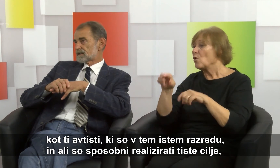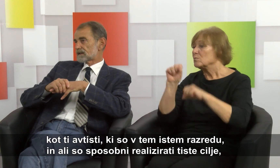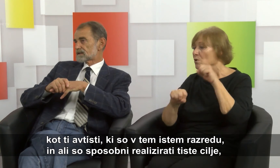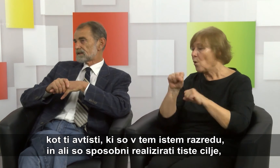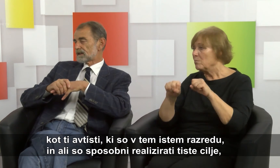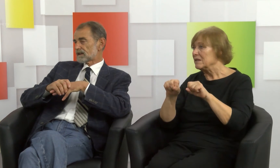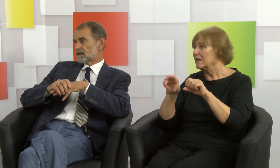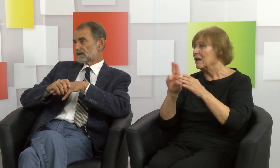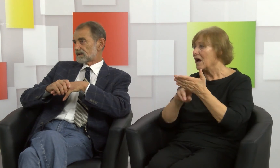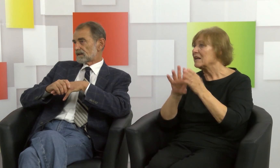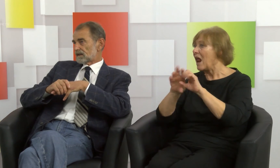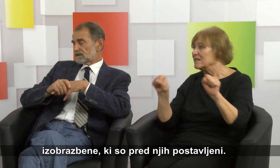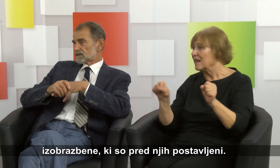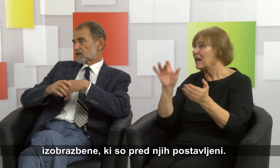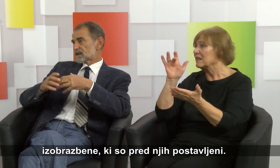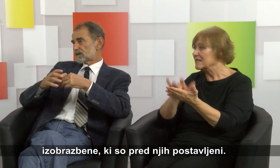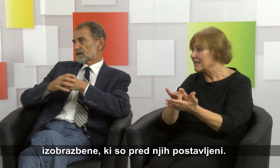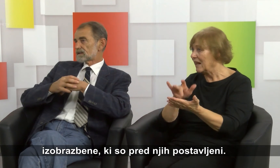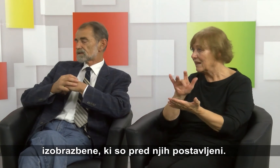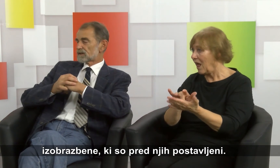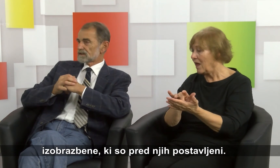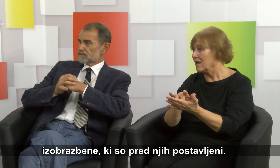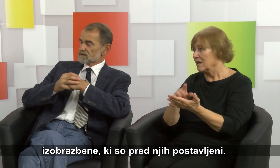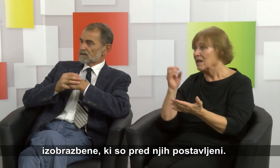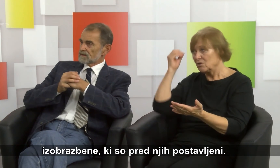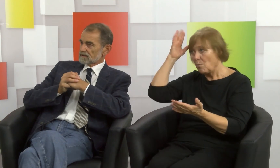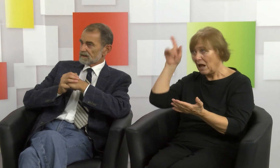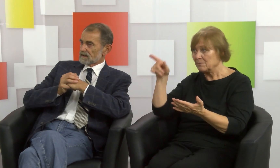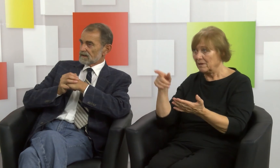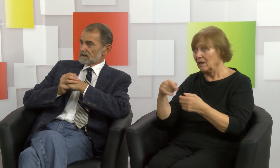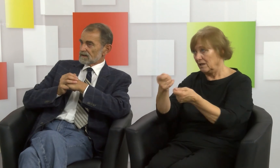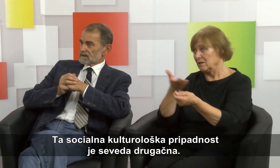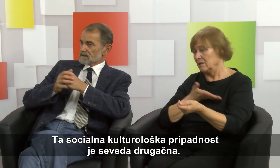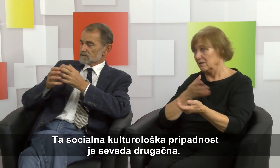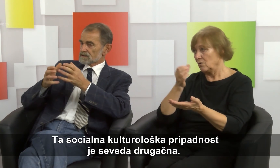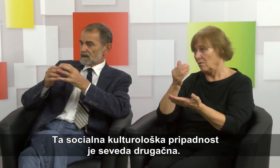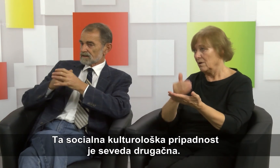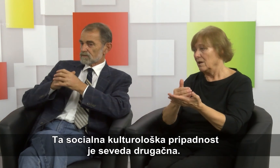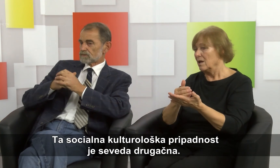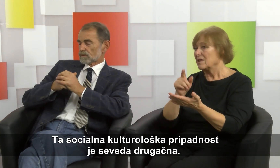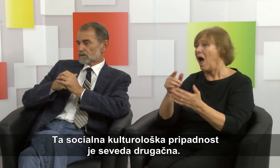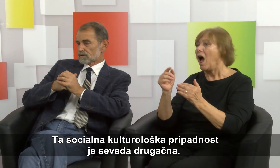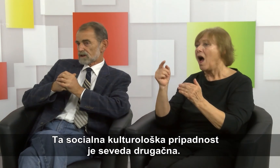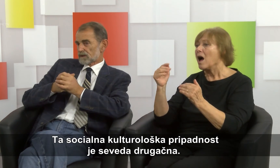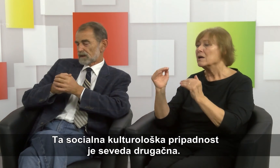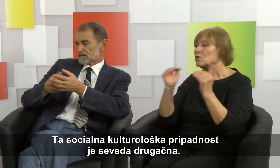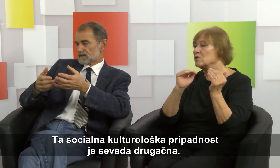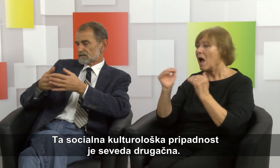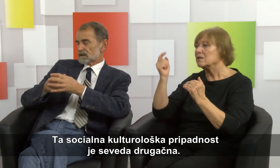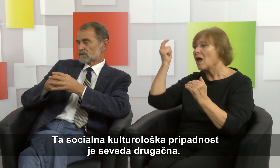iste cilje, ne, izobrazbene, ki so pred njih postavljeni. Ne. Ta socialna, kulturološka pripadnost je seveda